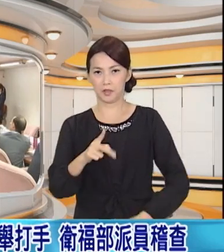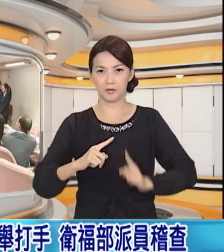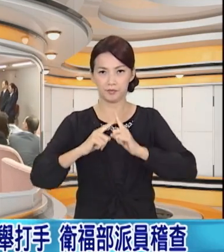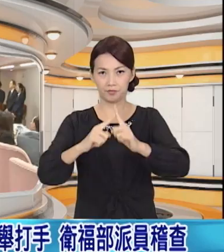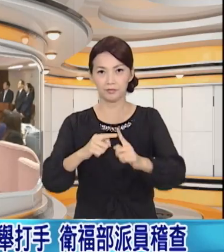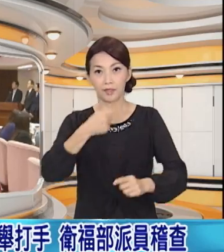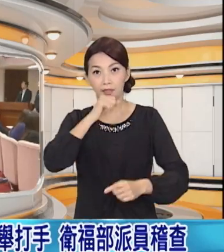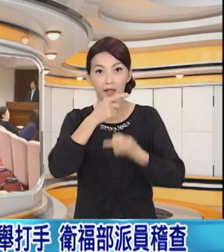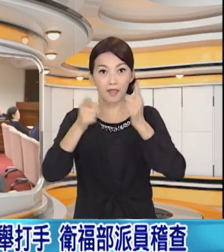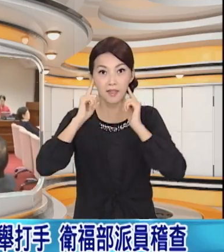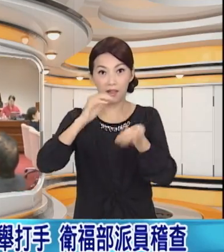查。